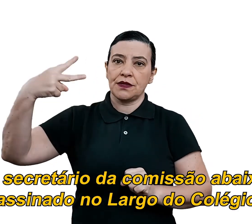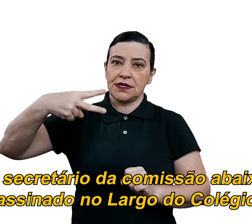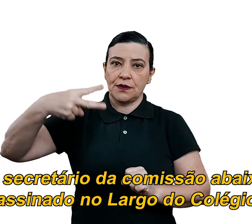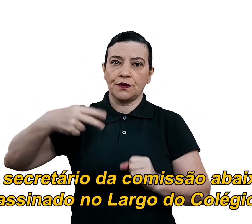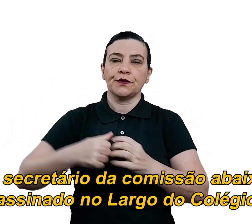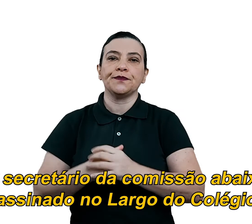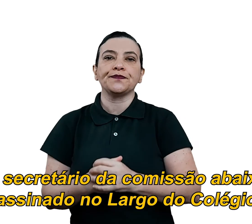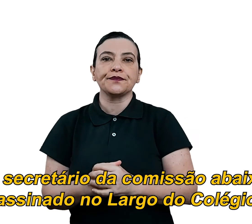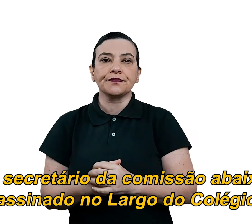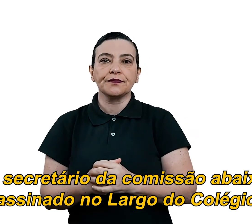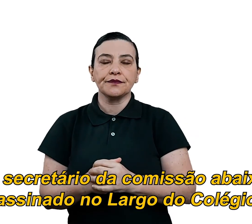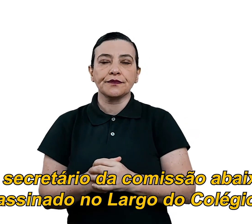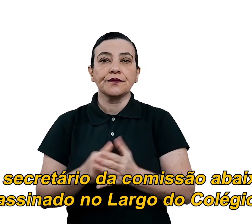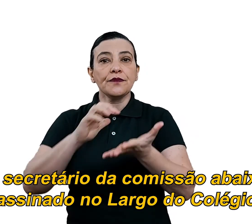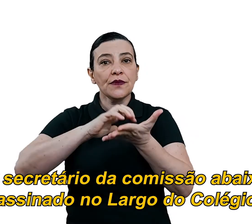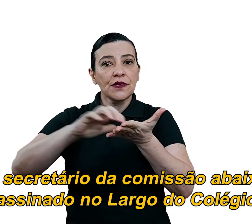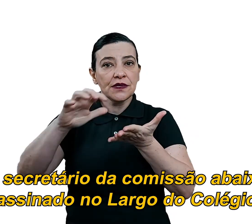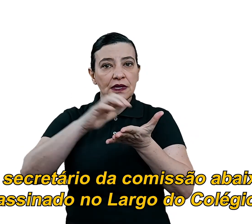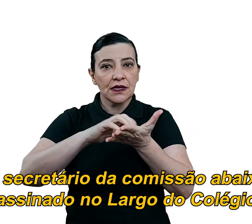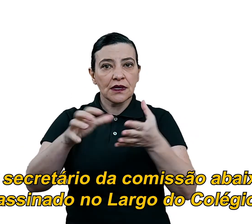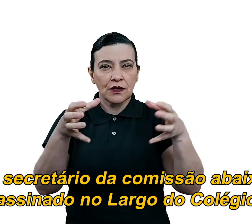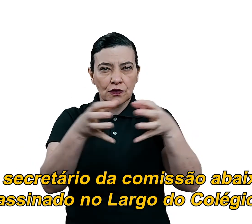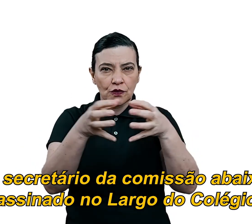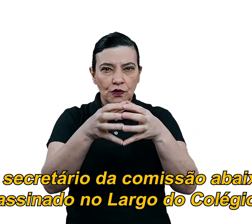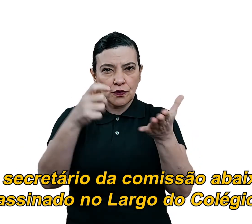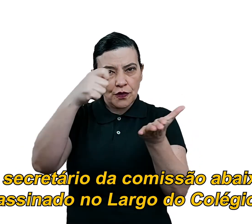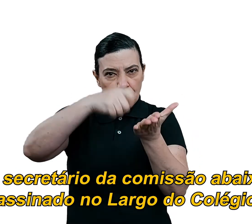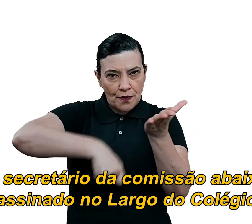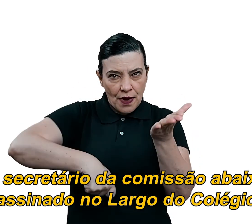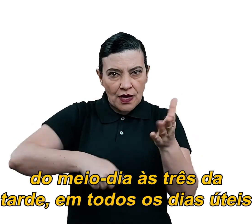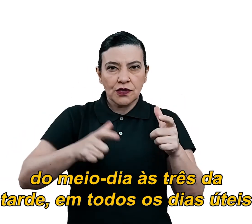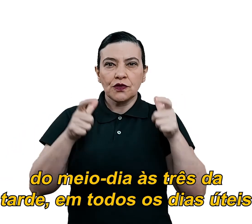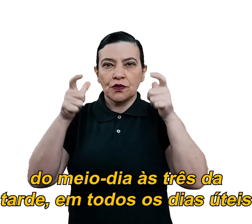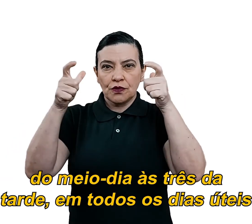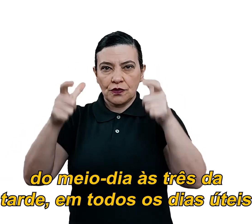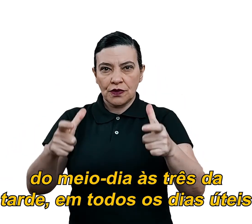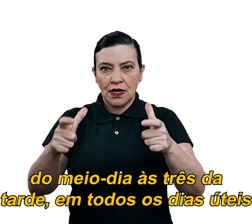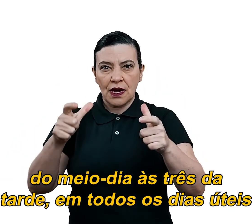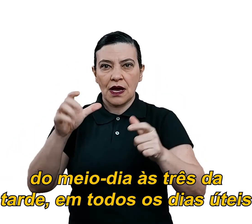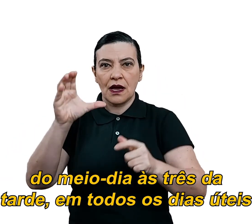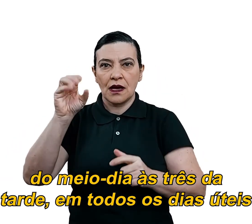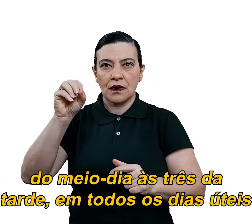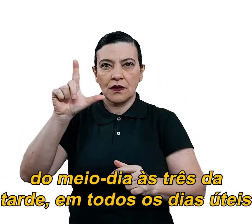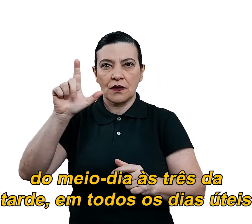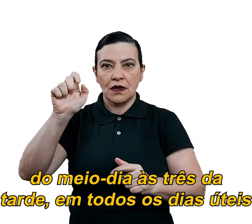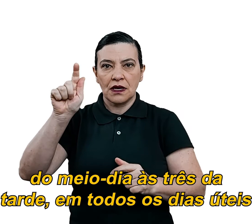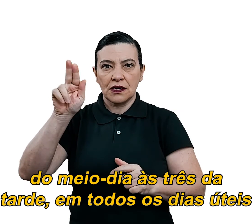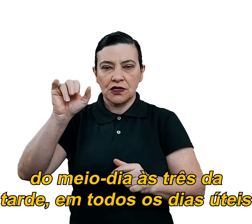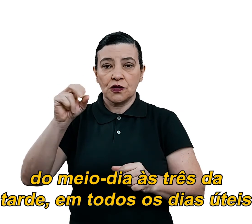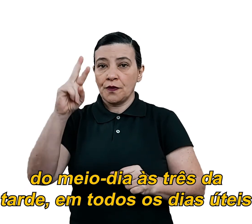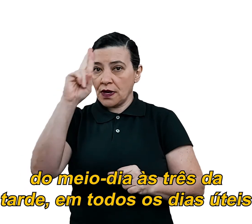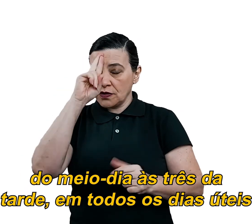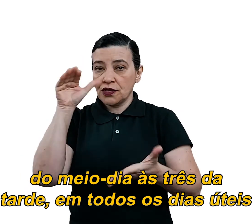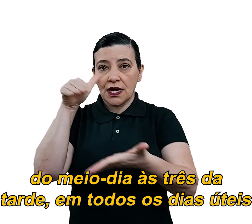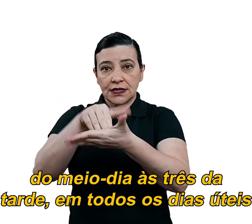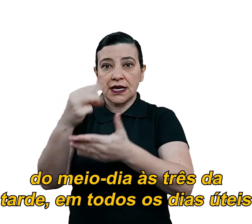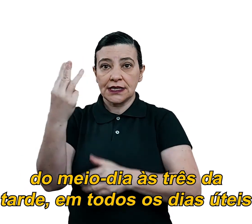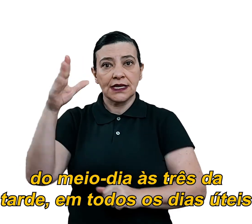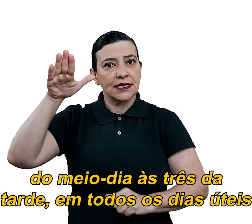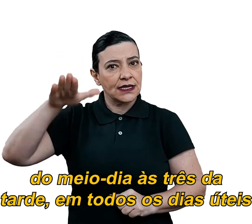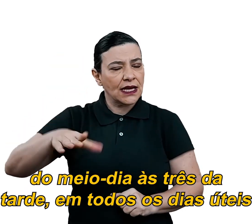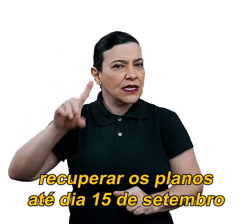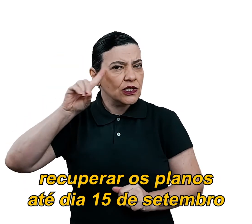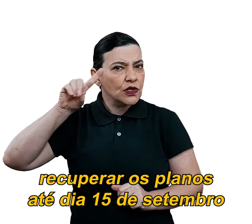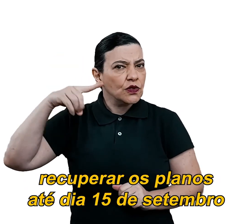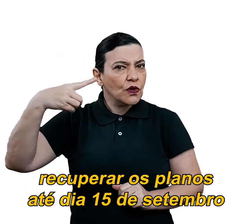lugar. O secretário da comissão abaixo-assinado, no Largo do Colégio, do meio-dia às 3 da tarde, em todos os